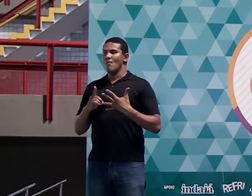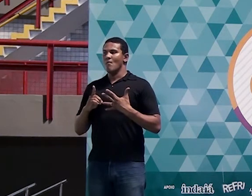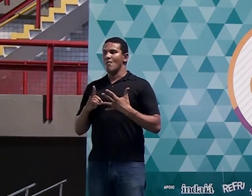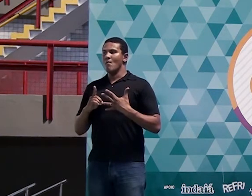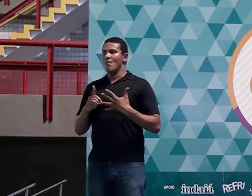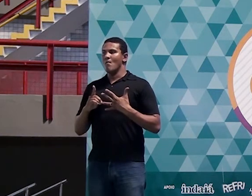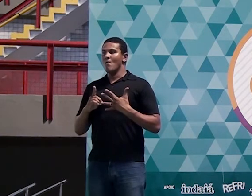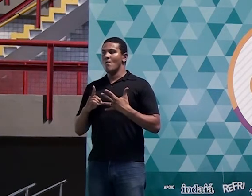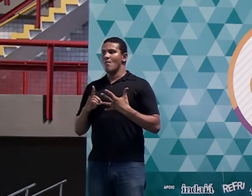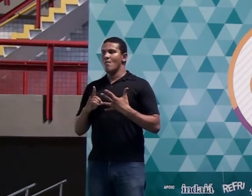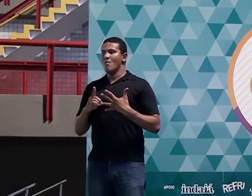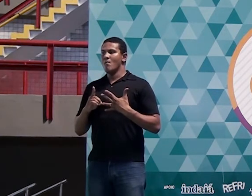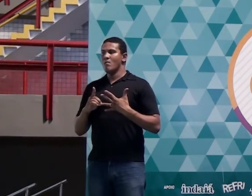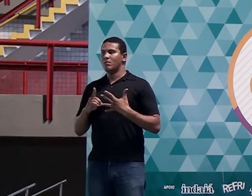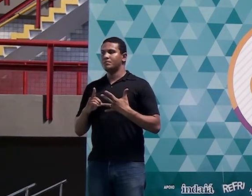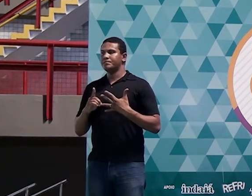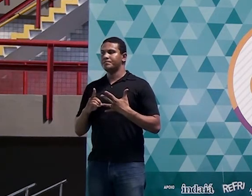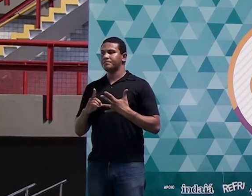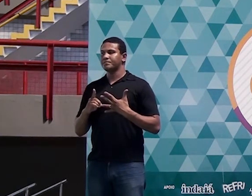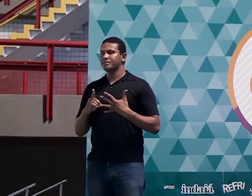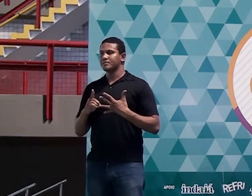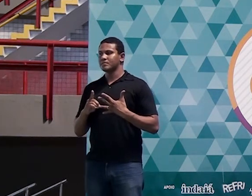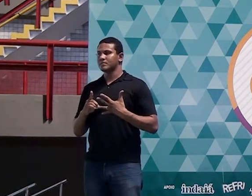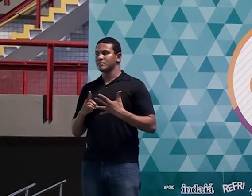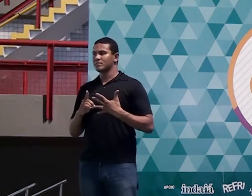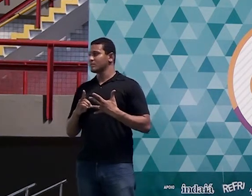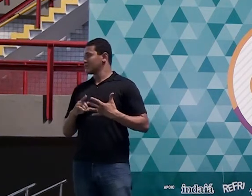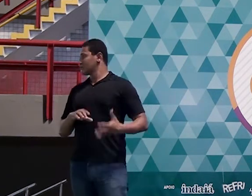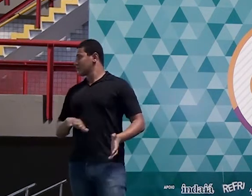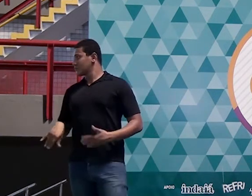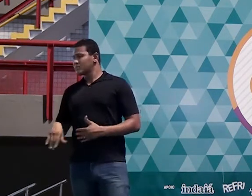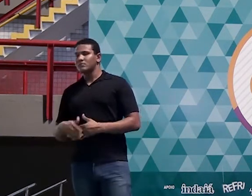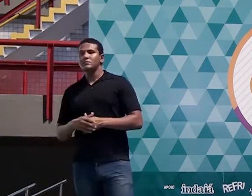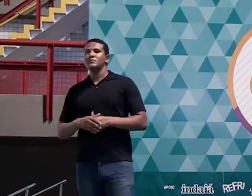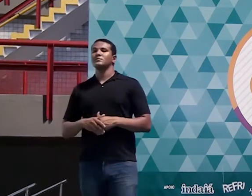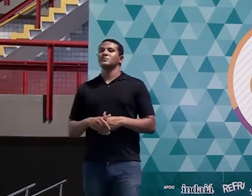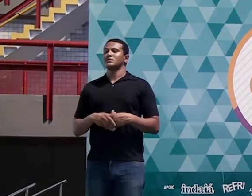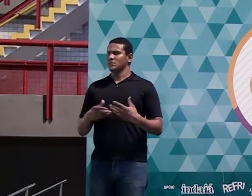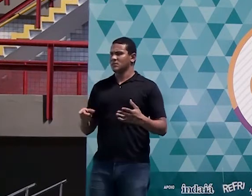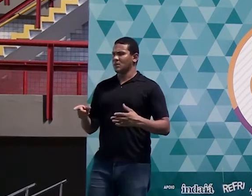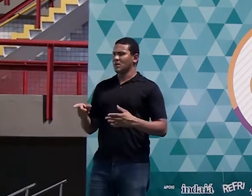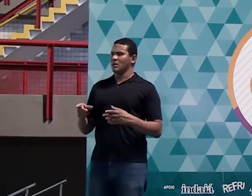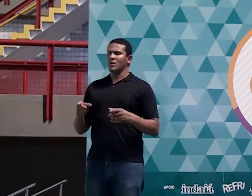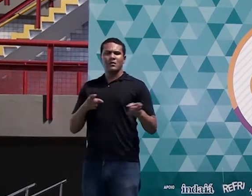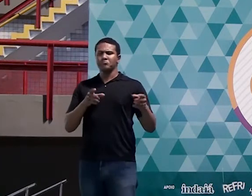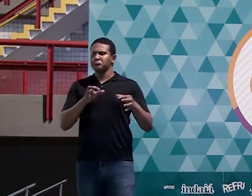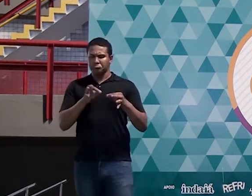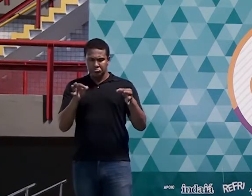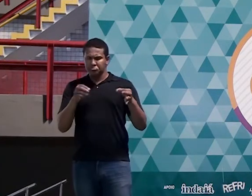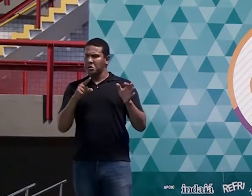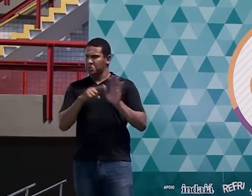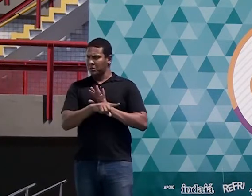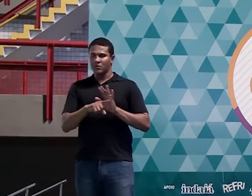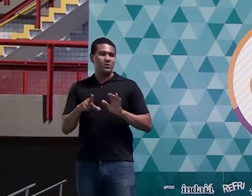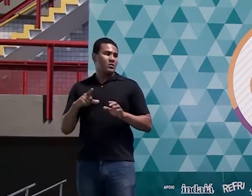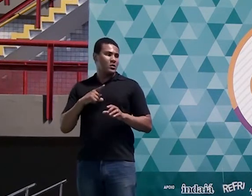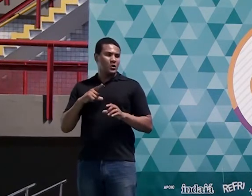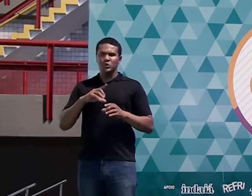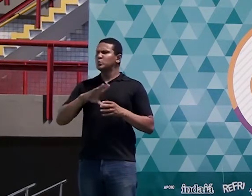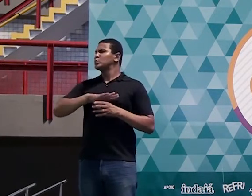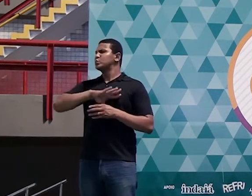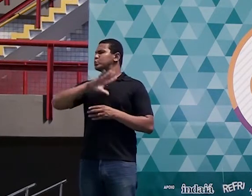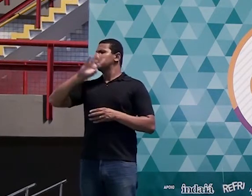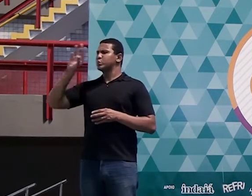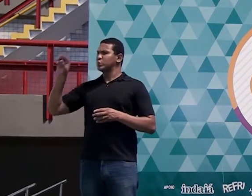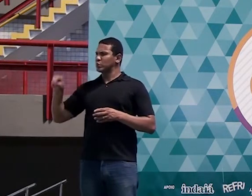Vamos lá. Professor, toda a sociedade estava subordinada à visão teocêntrica ou existia algum